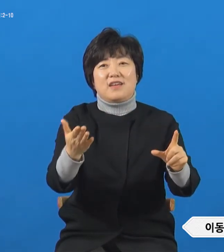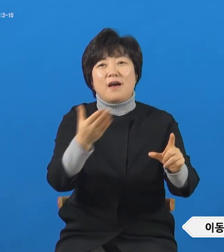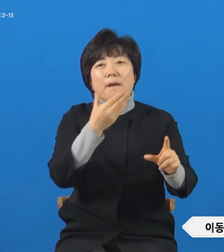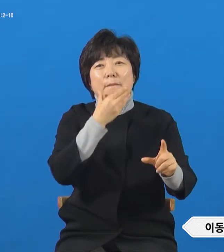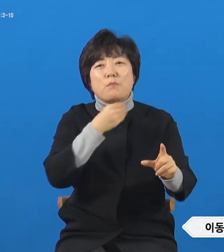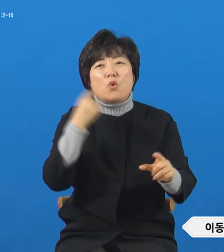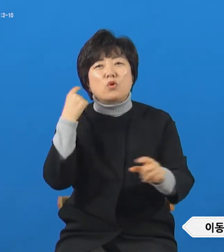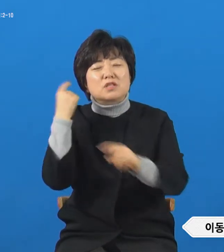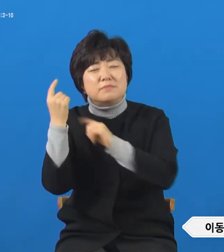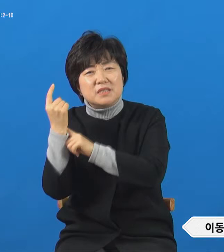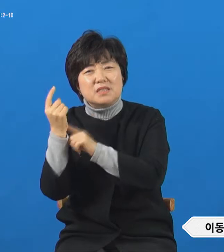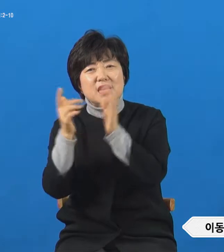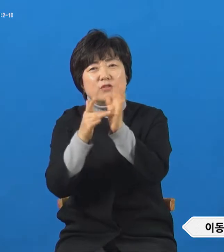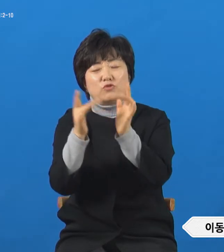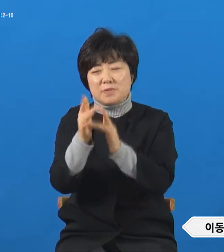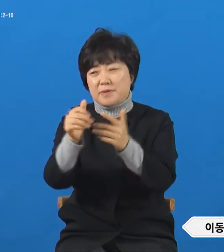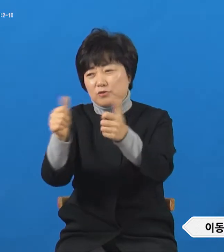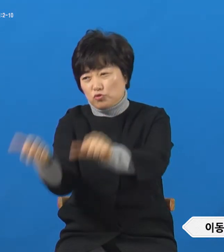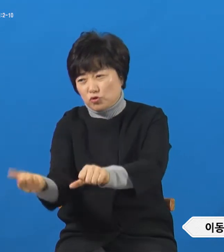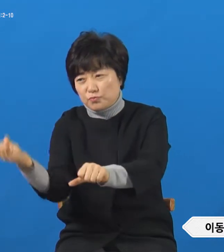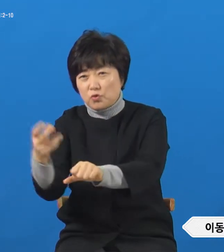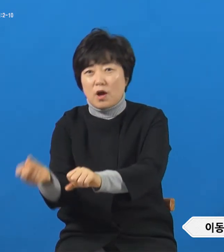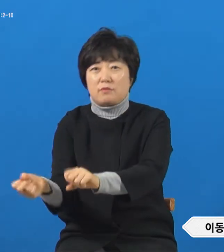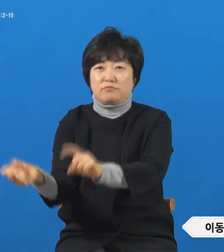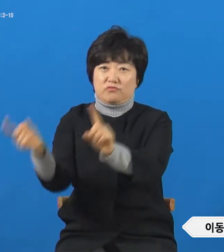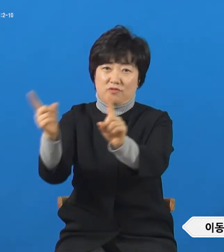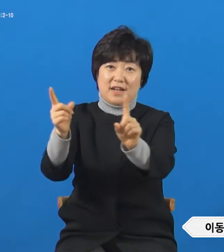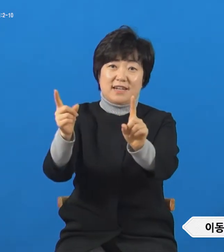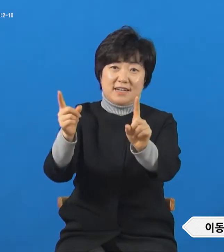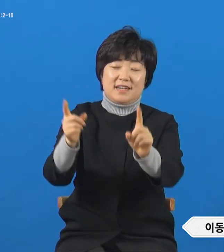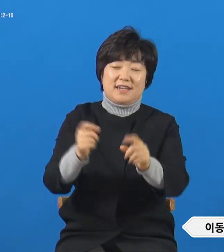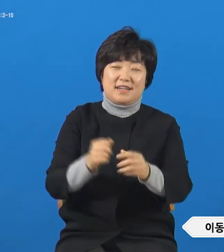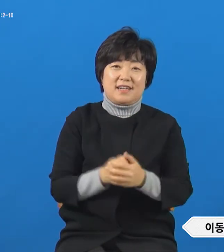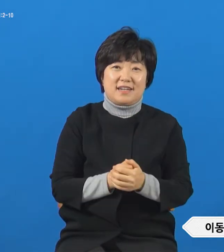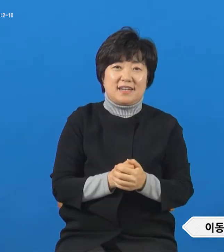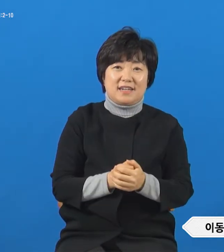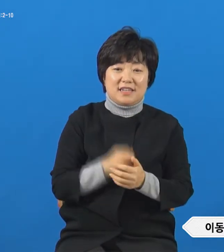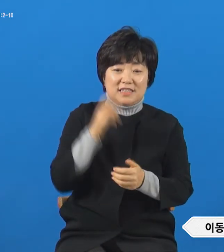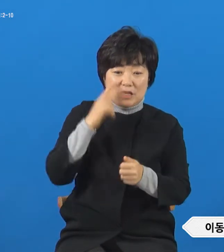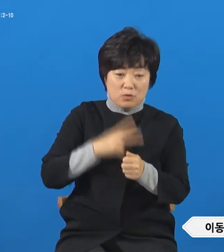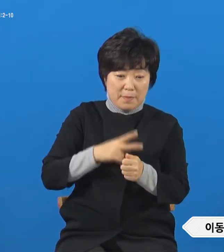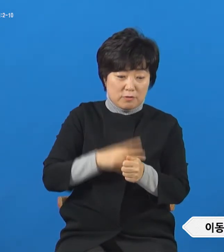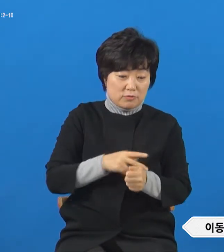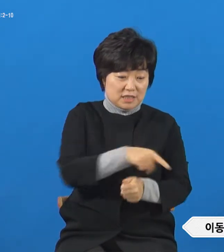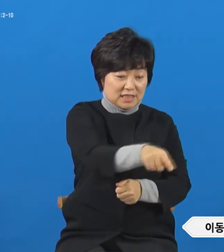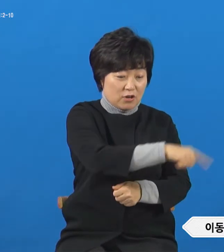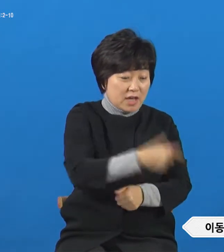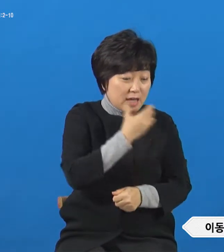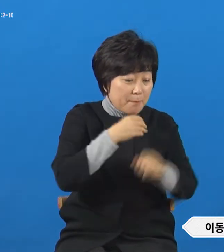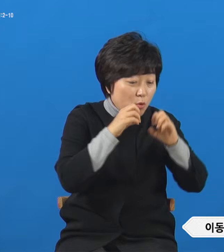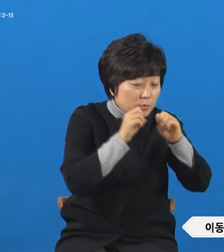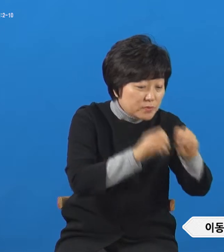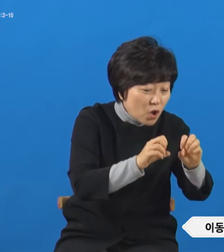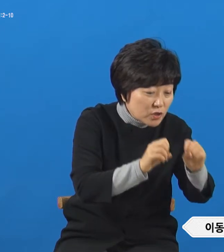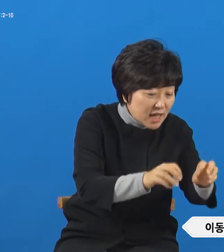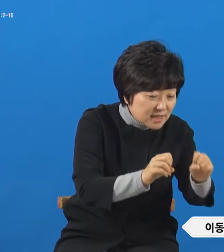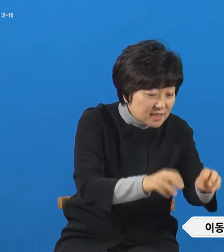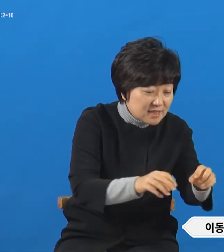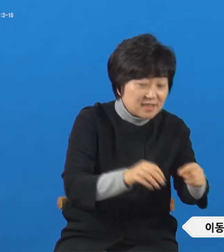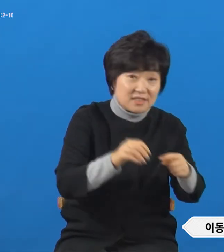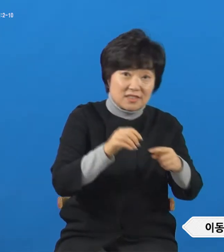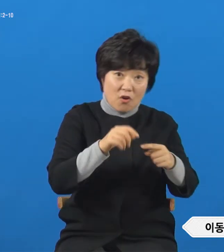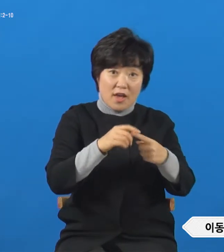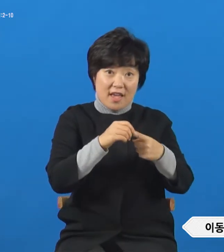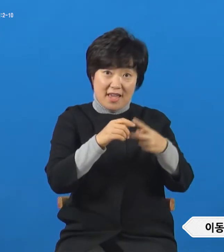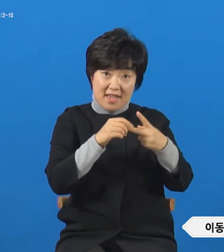그래서 복음은 예수님의 죽으심과 부활이에요. 그런데 바울은 데살로니가에서 전하는 메시지를 통해서 여기다